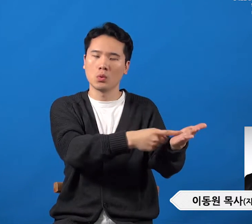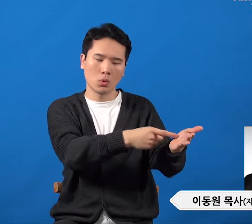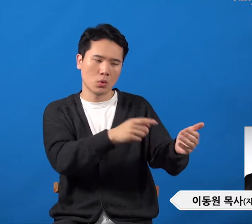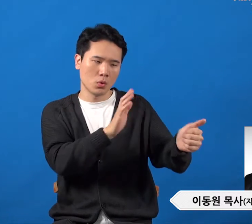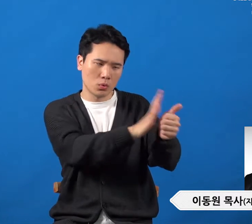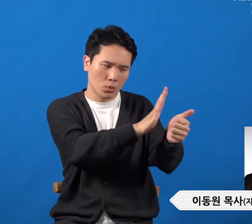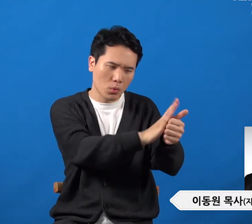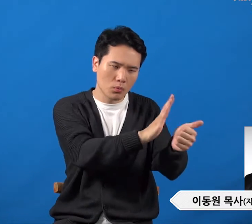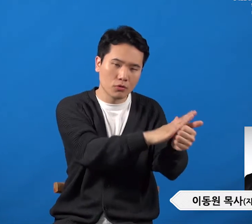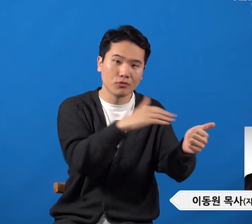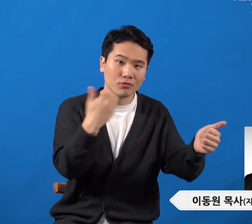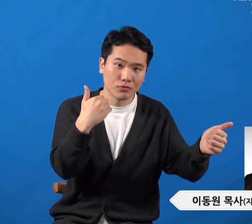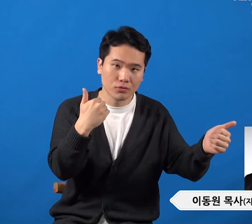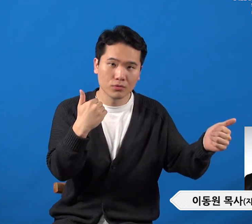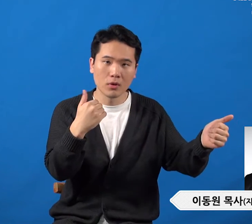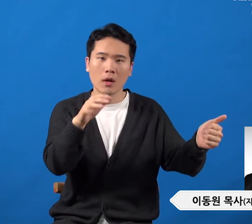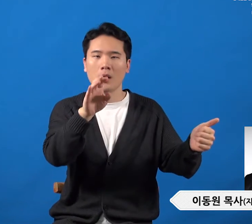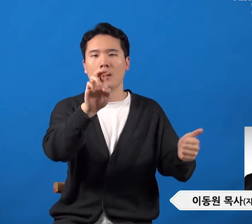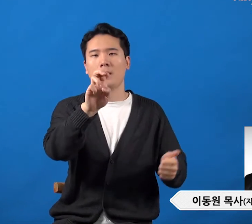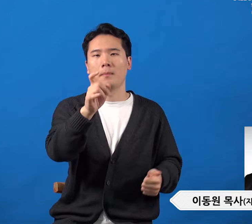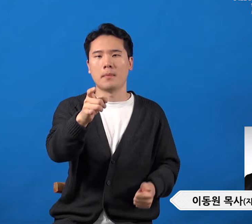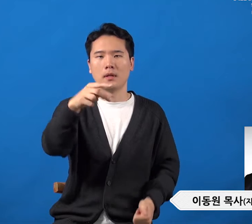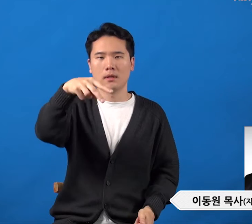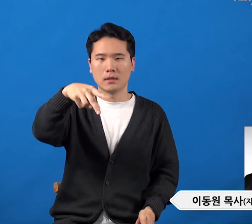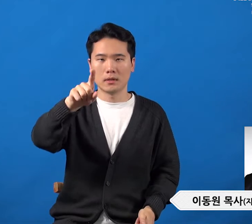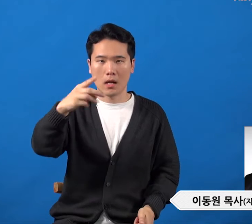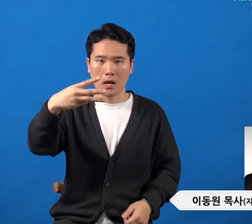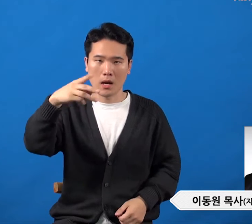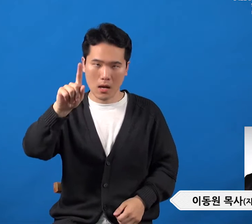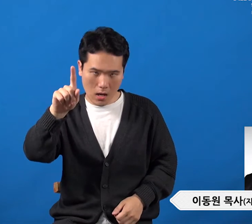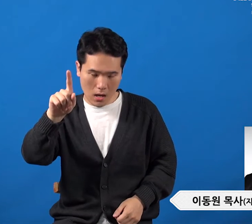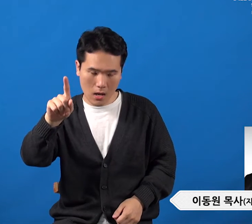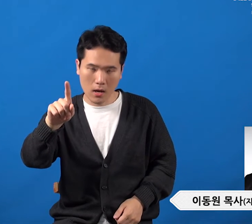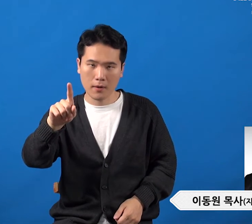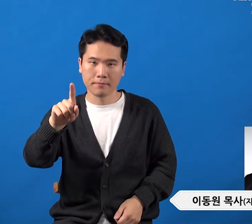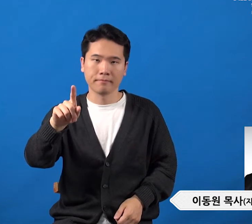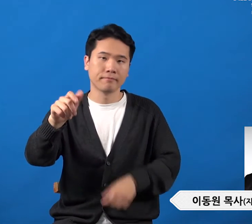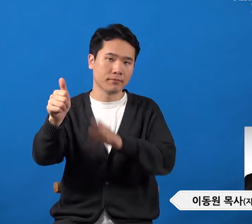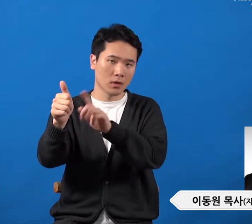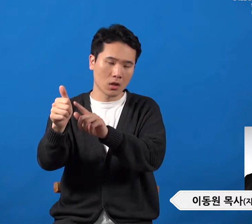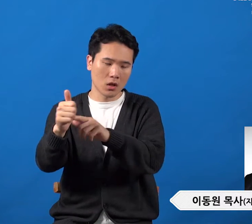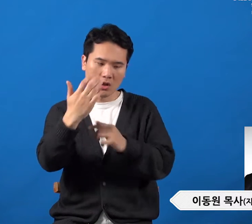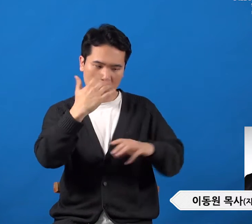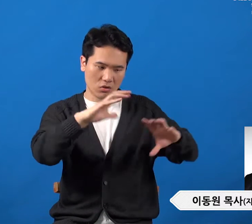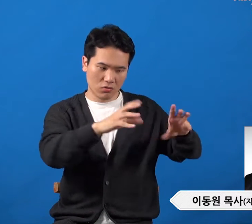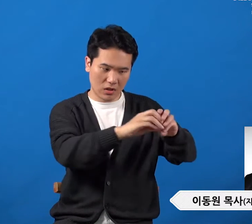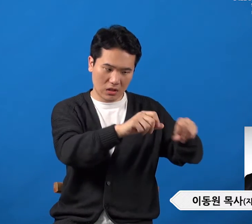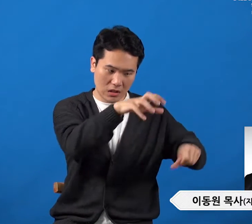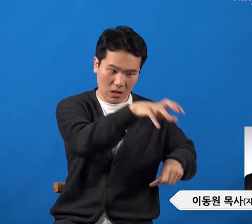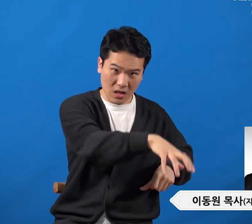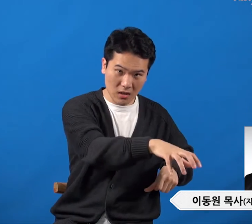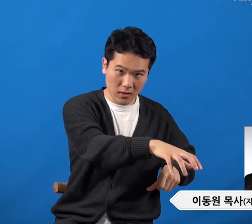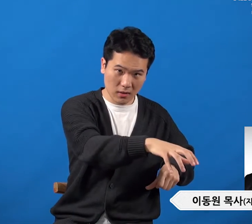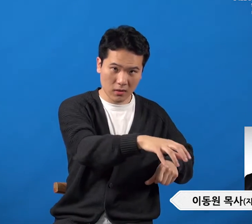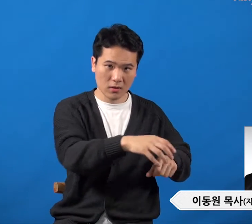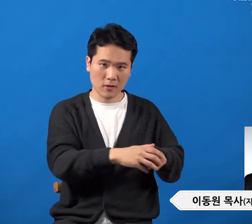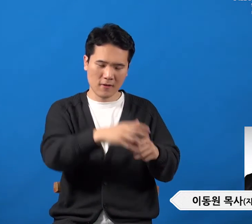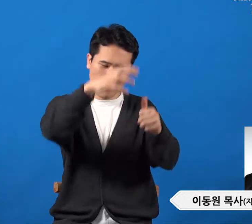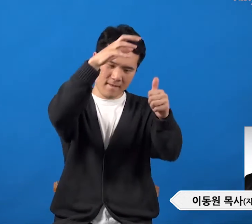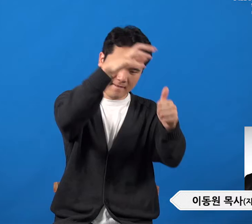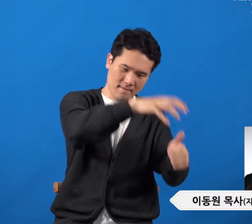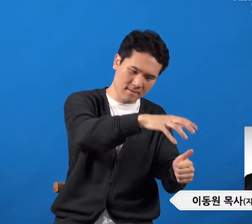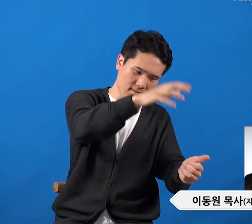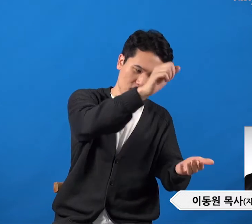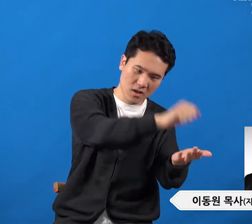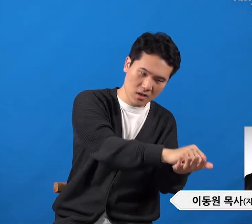로마의 최고 사령관이었던 메살라, 그 메살라는 소위 유대 땅에 대한 식민 지배를